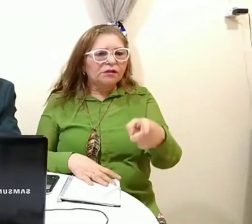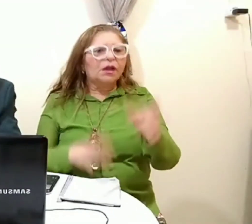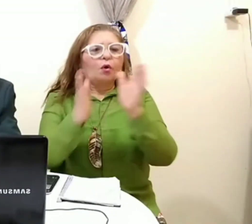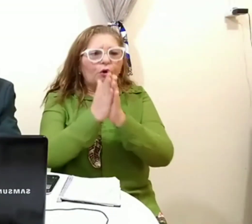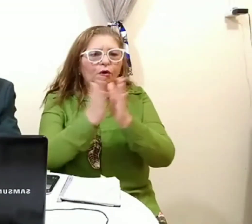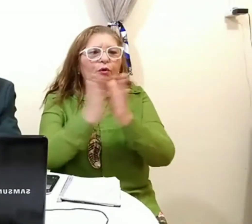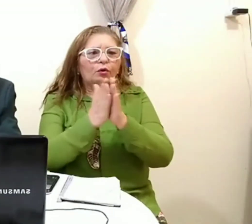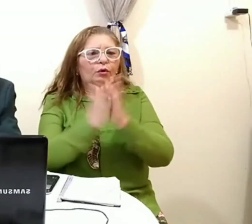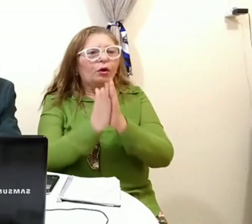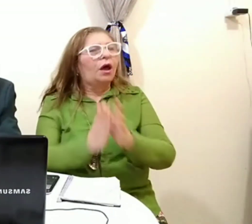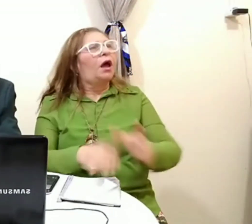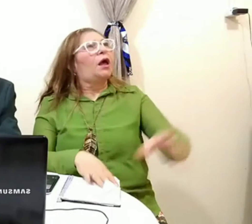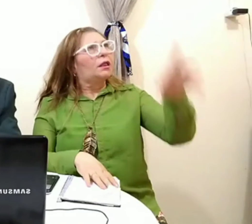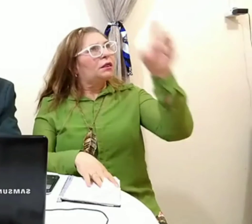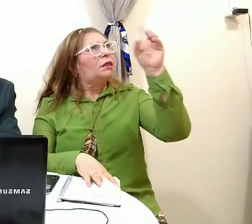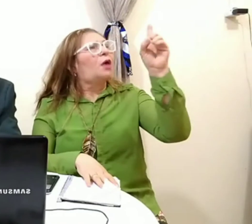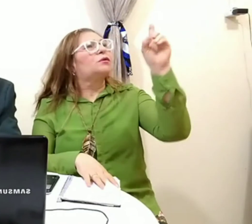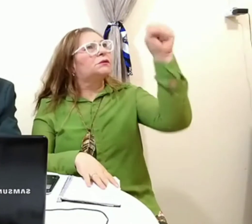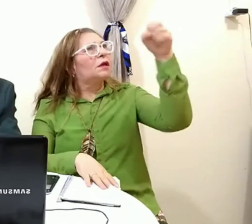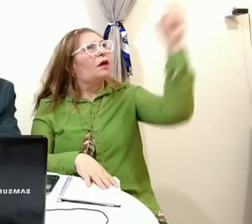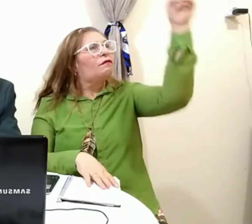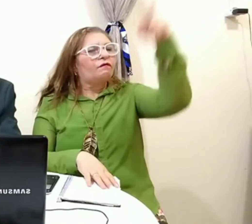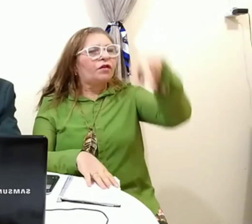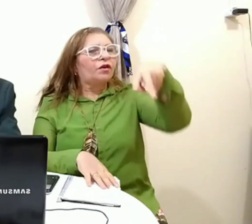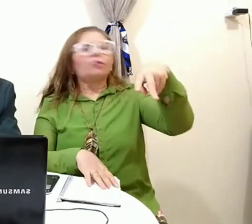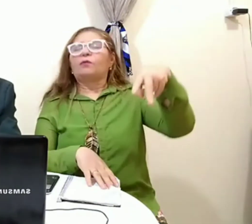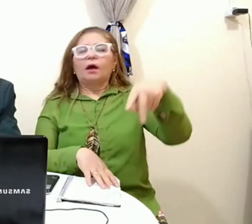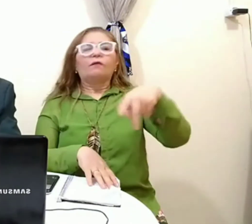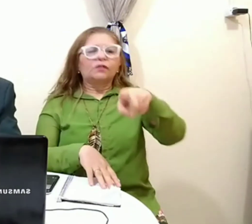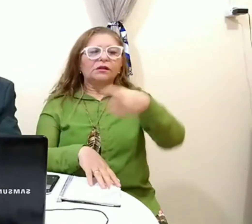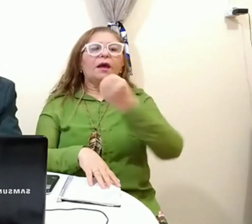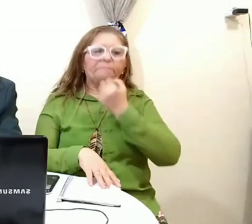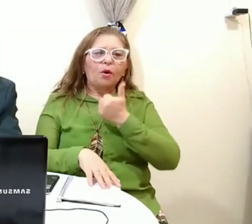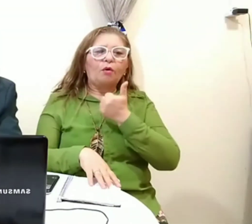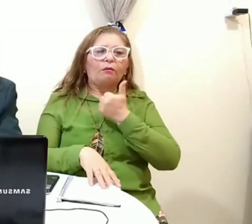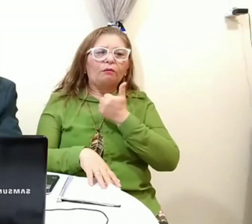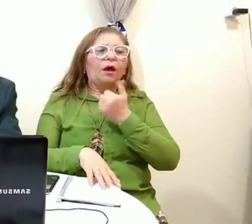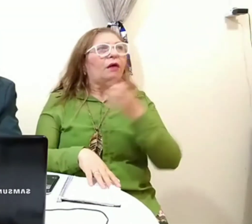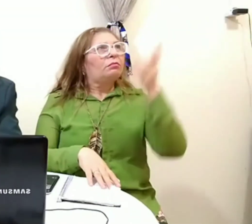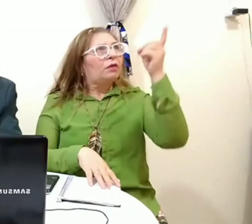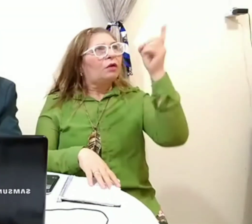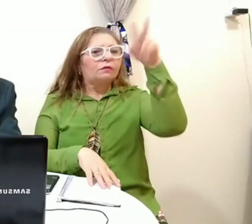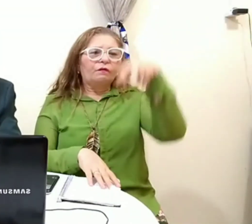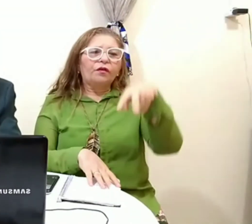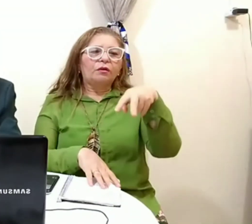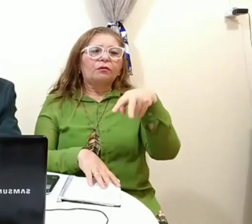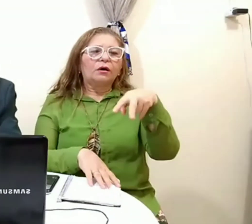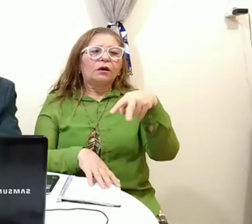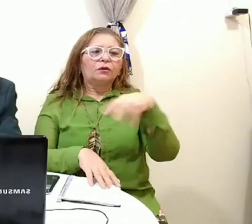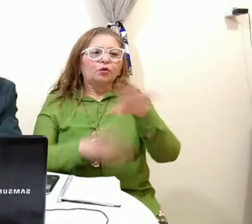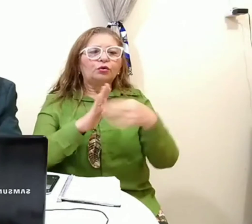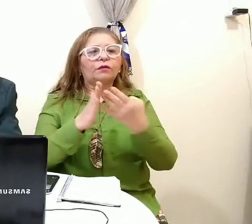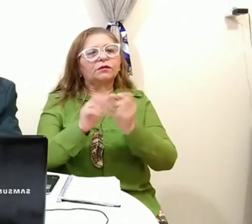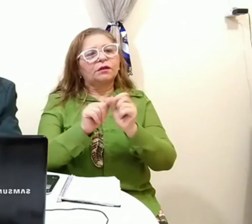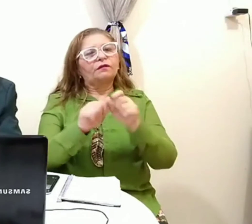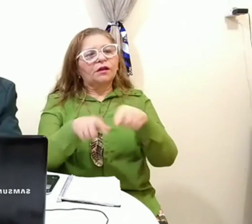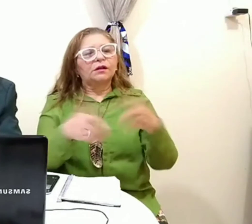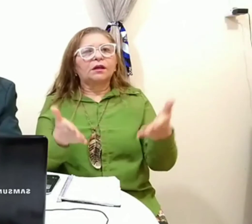orações e as tuas esmolas subiram para a memória diante de